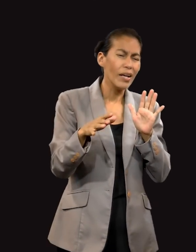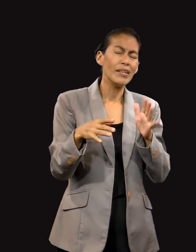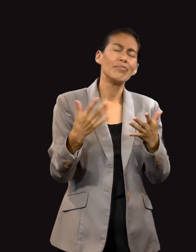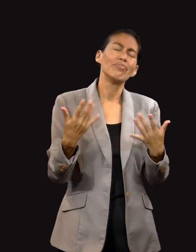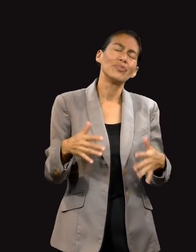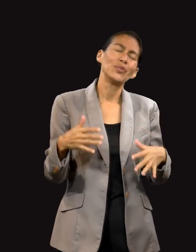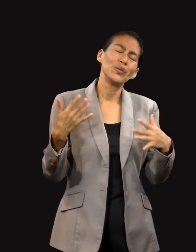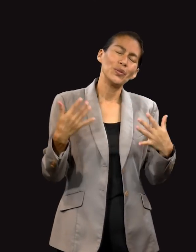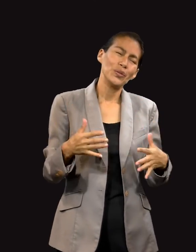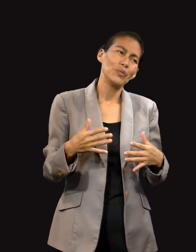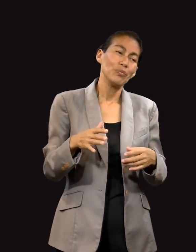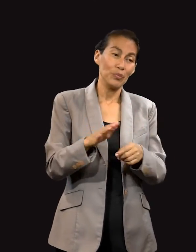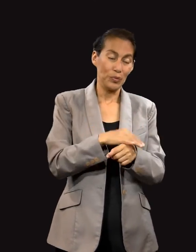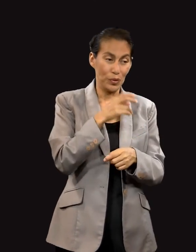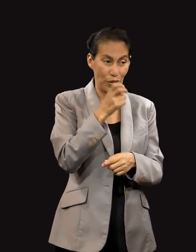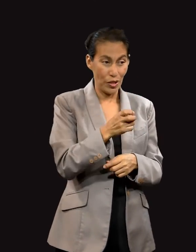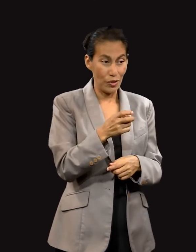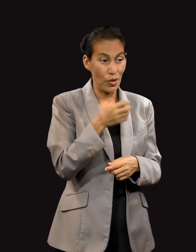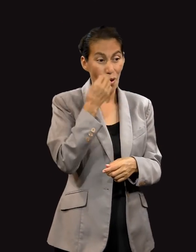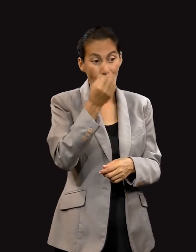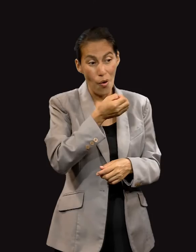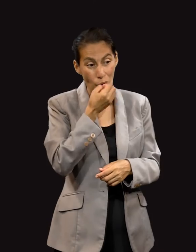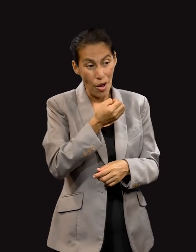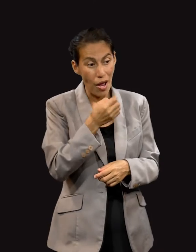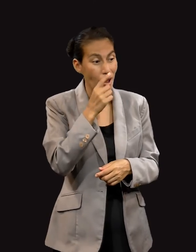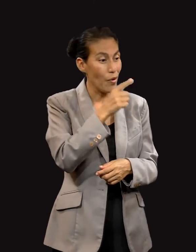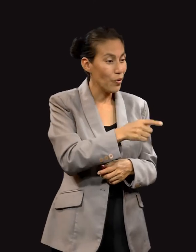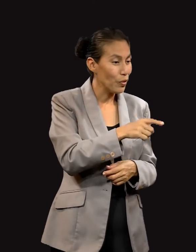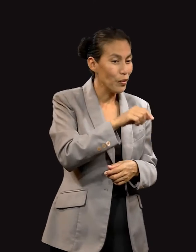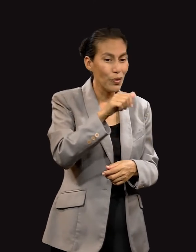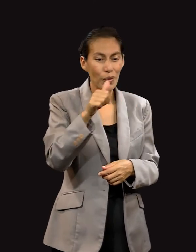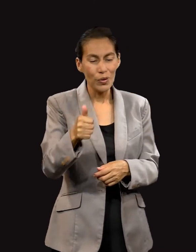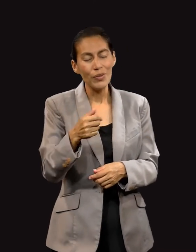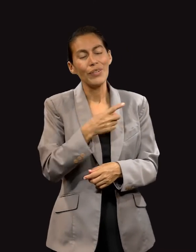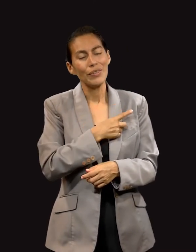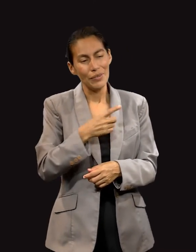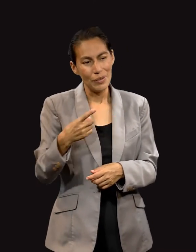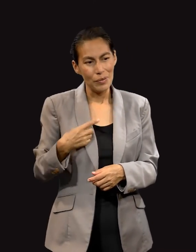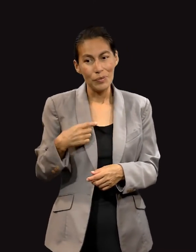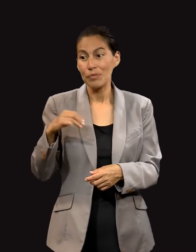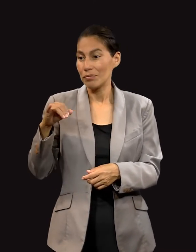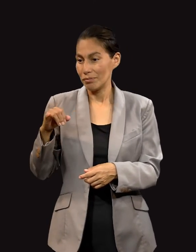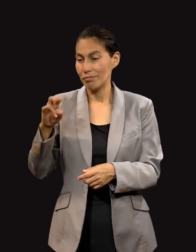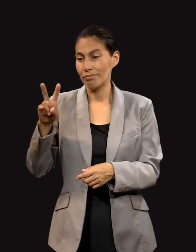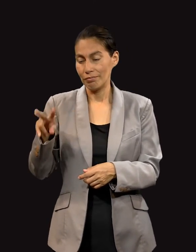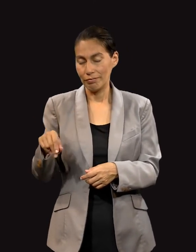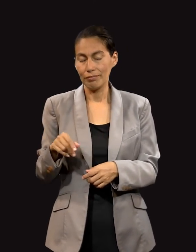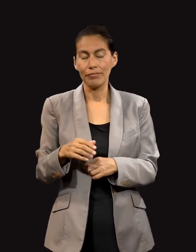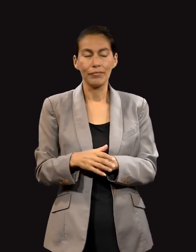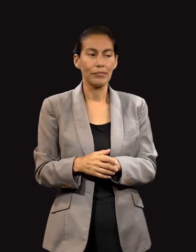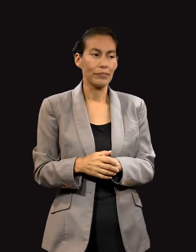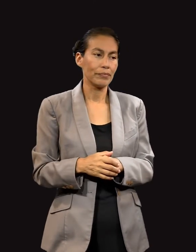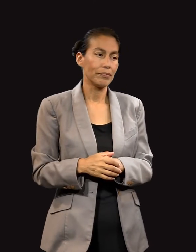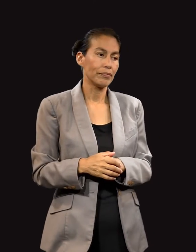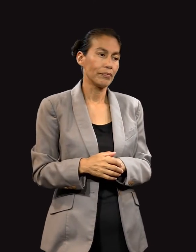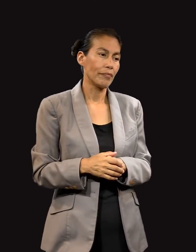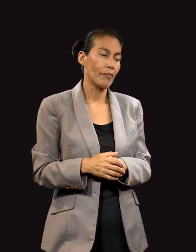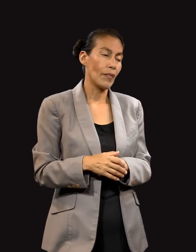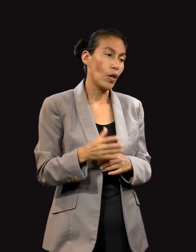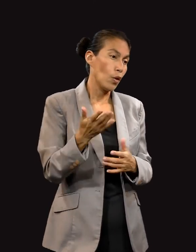presencia a Dios. Por eso debemos orarlos unos por los otros. Así es. Y realmente